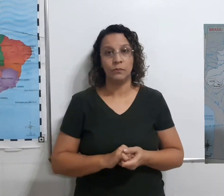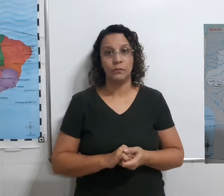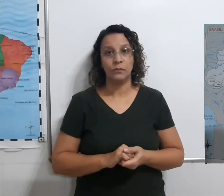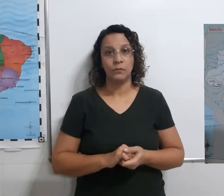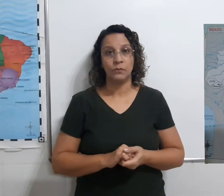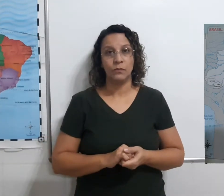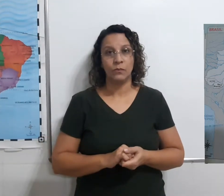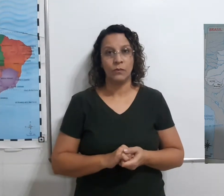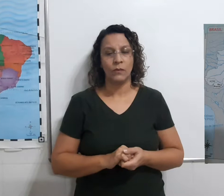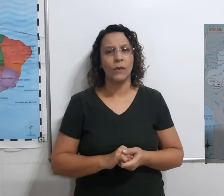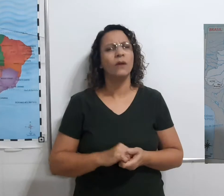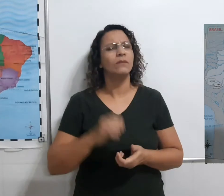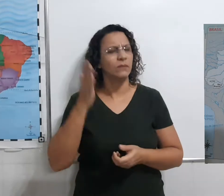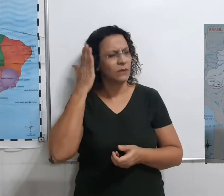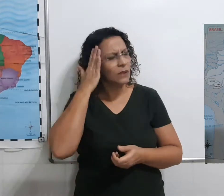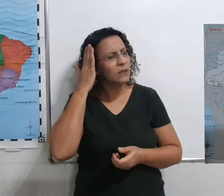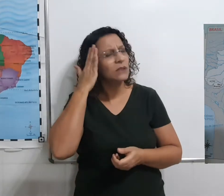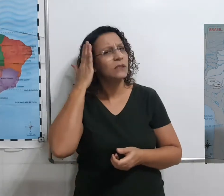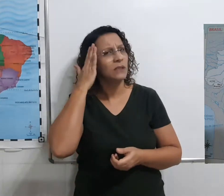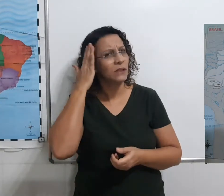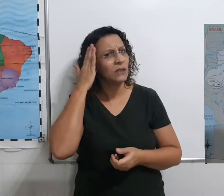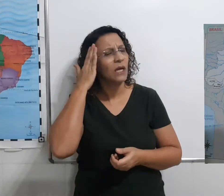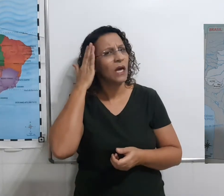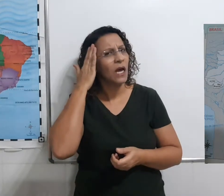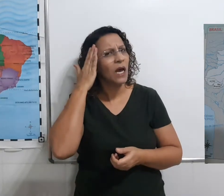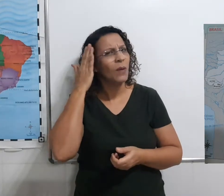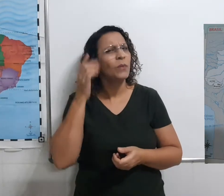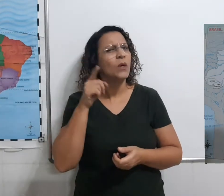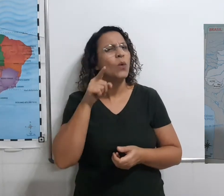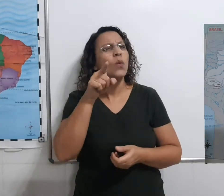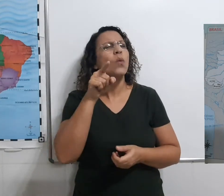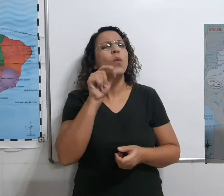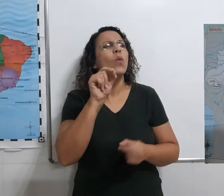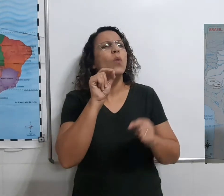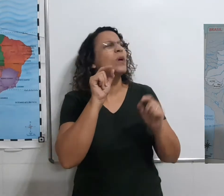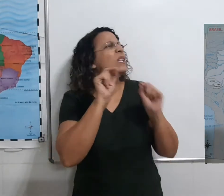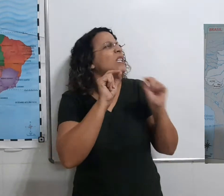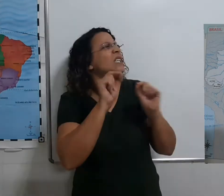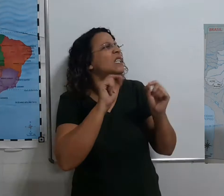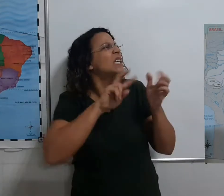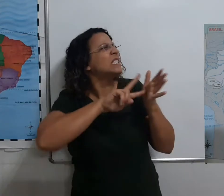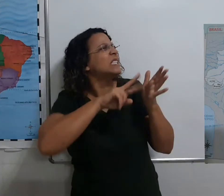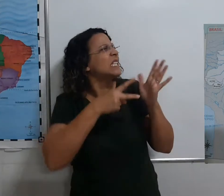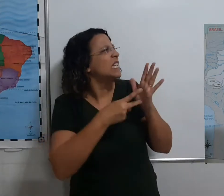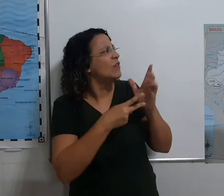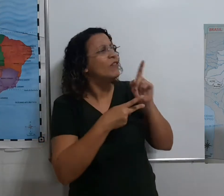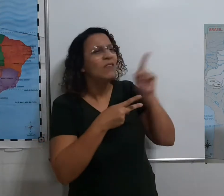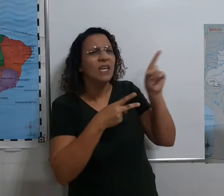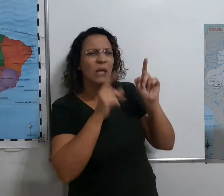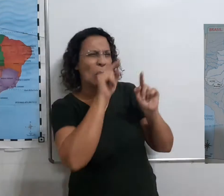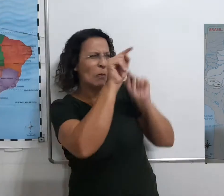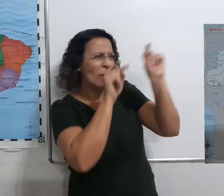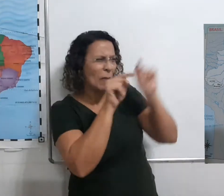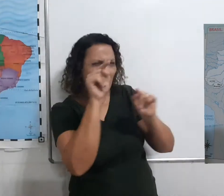Você sabe que o que significa esses pontinhos da cor laranja espalhados pelo